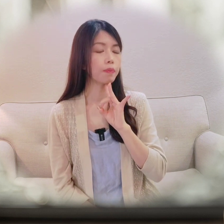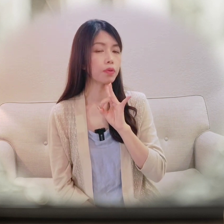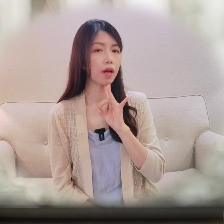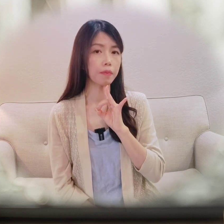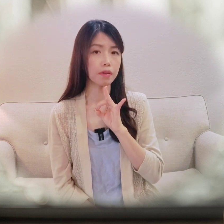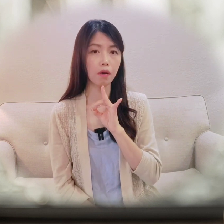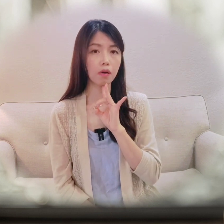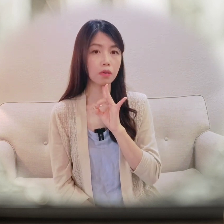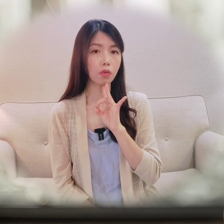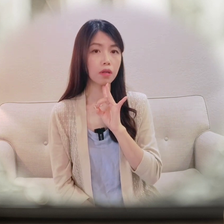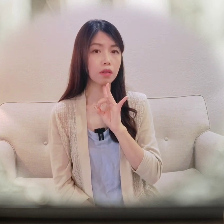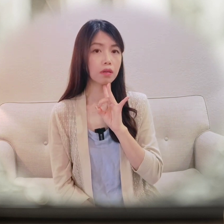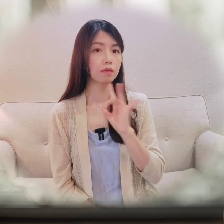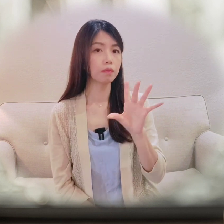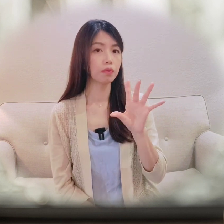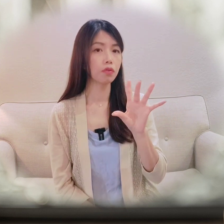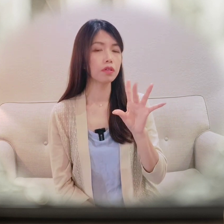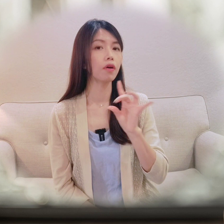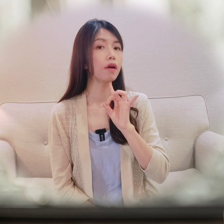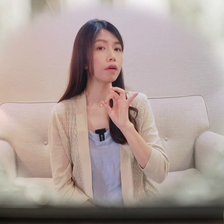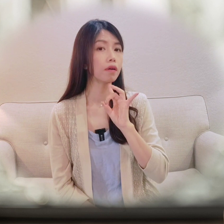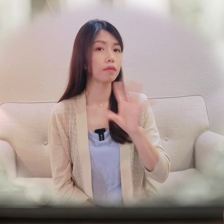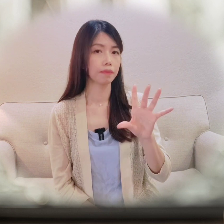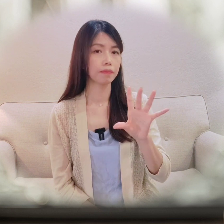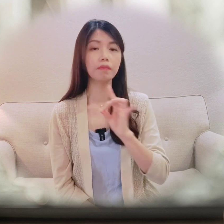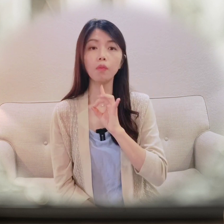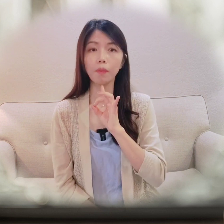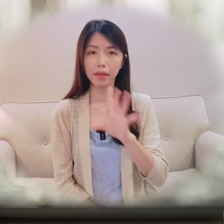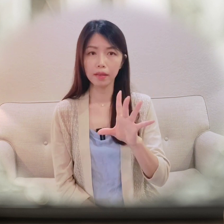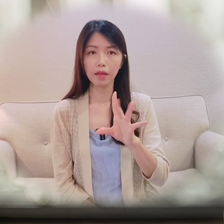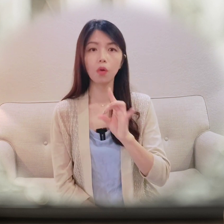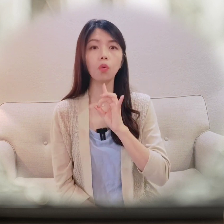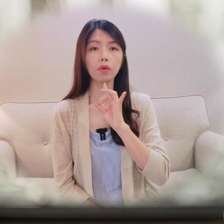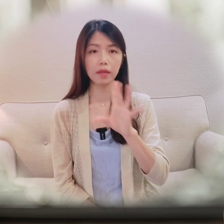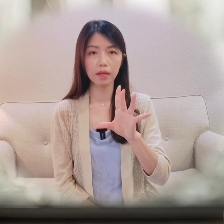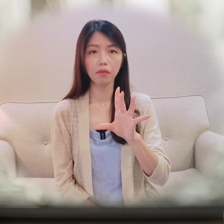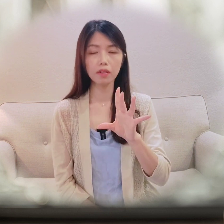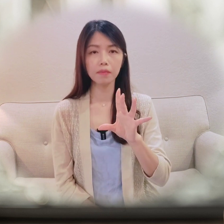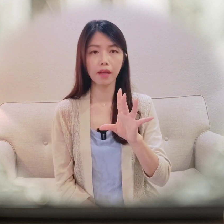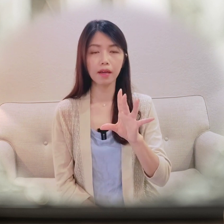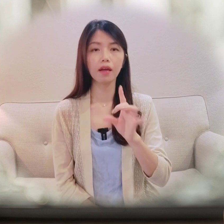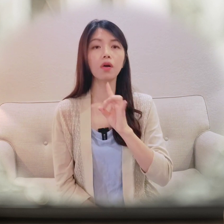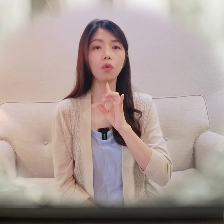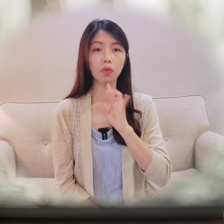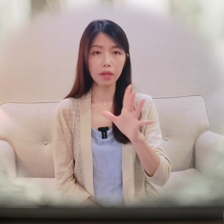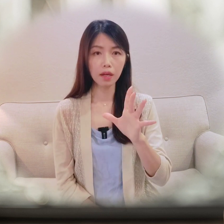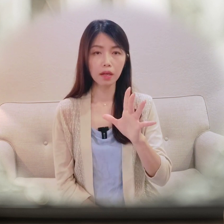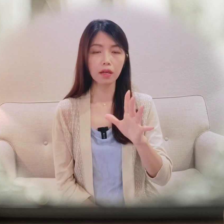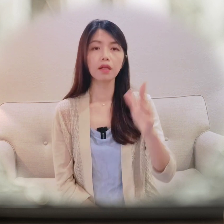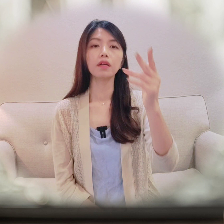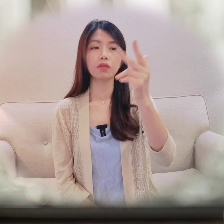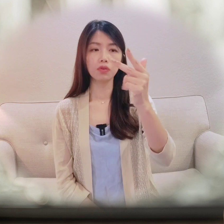상태에서 앞으로 나가면서 손을 풀어 주시는 거예요. 뭐뭐만, 오직, 이런 뜻입니다.